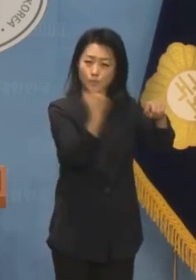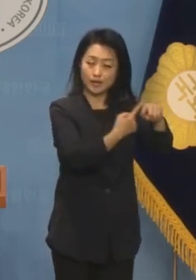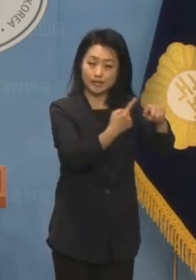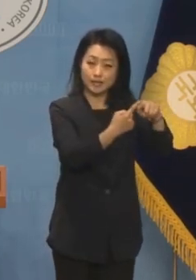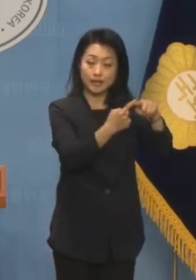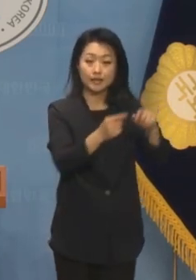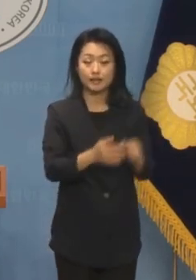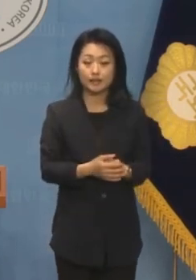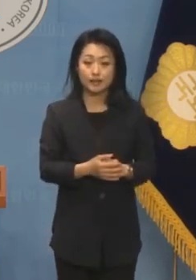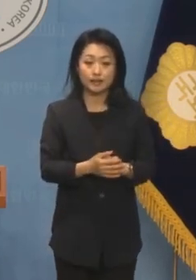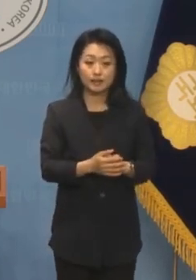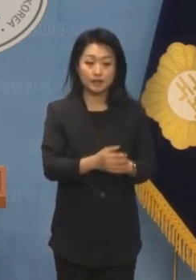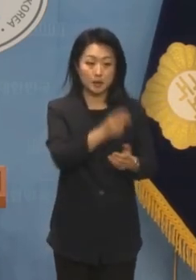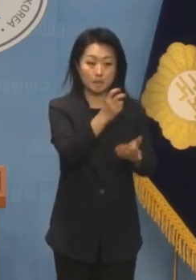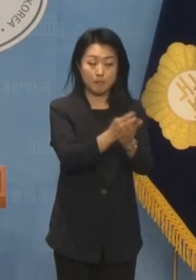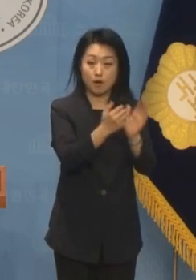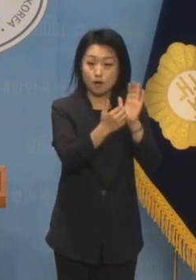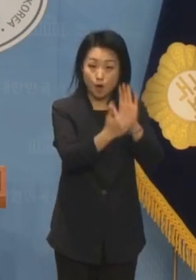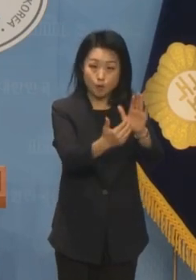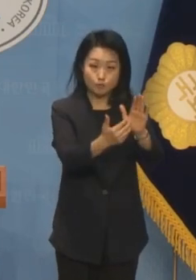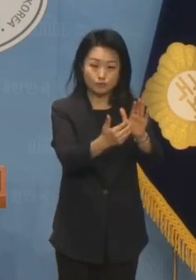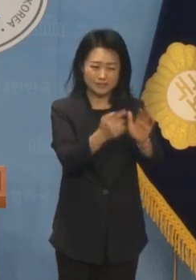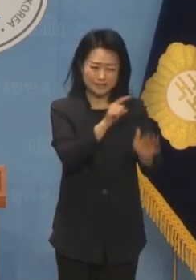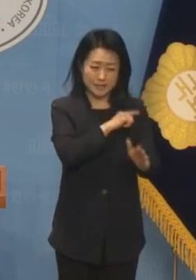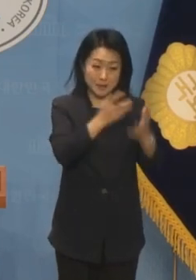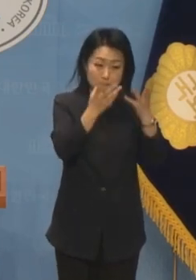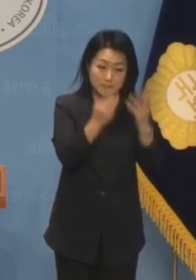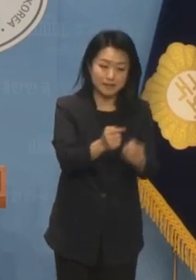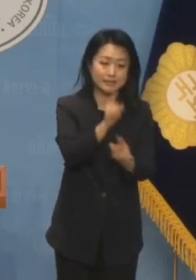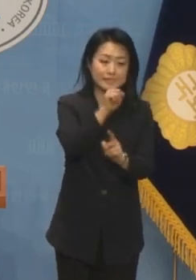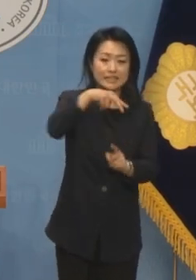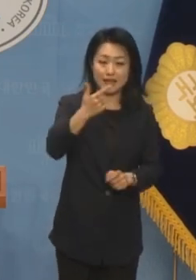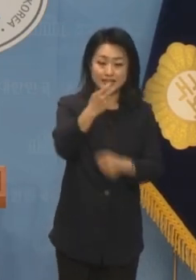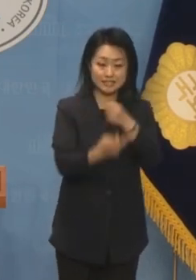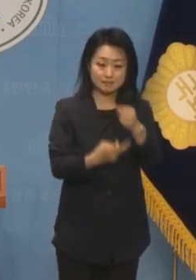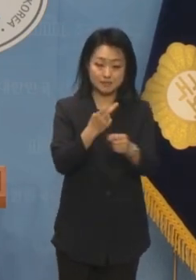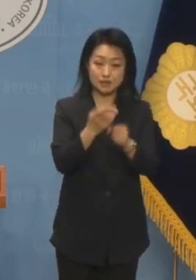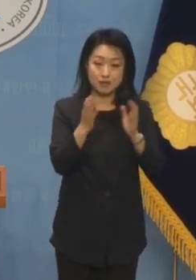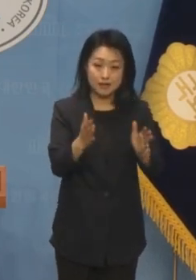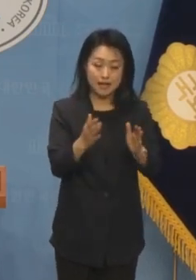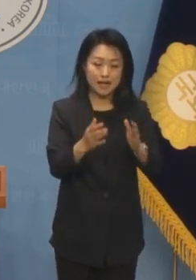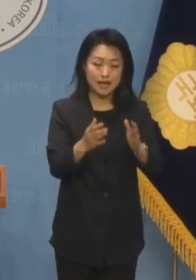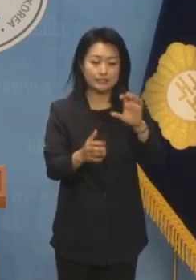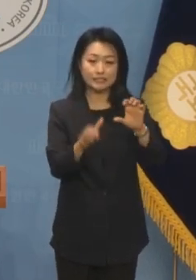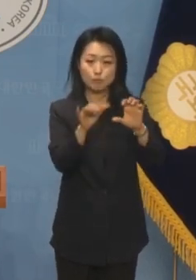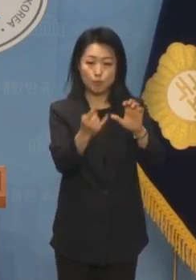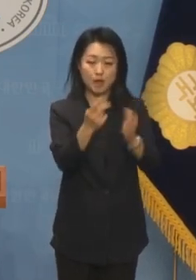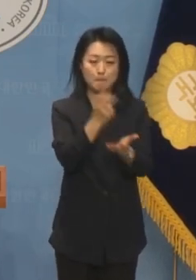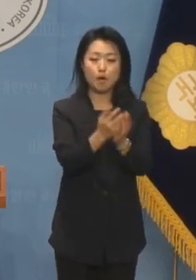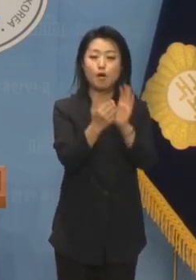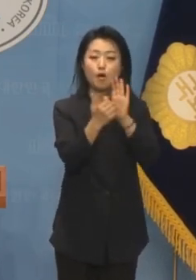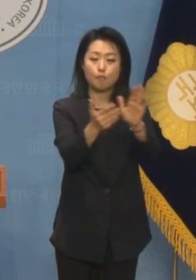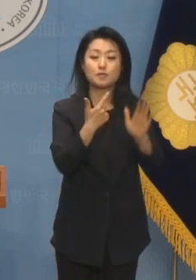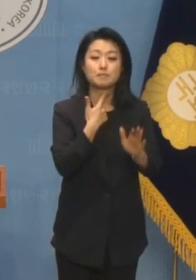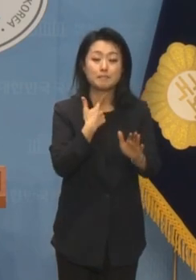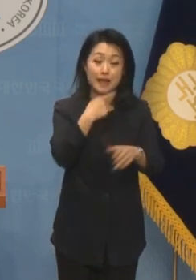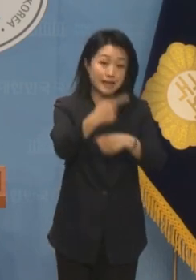많이 행사한 이승만 전 대통령은 12년 집권 기간 동안 5회 행사했습니다.